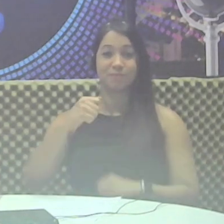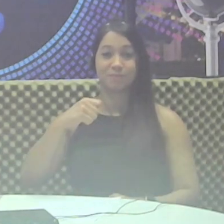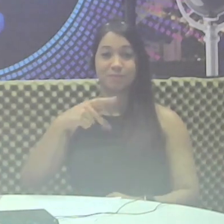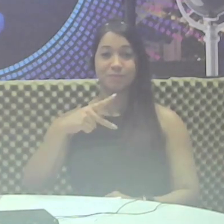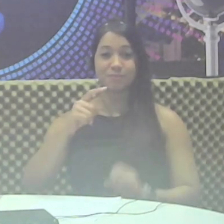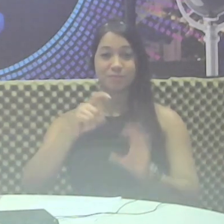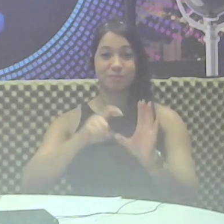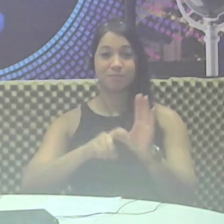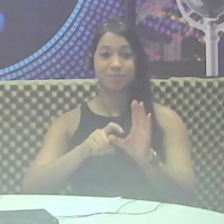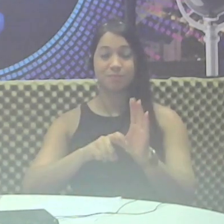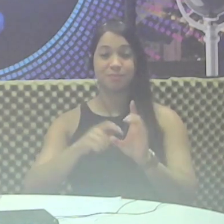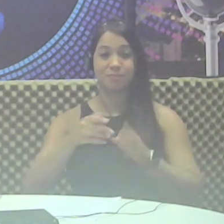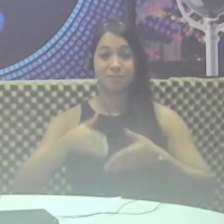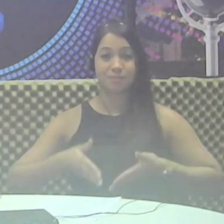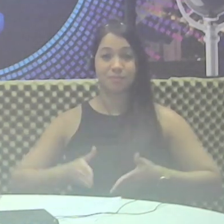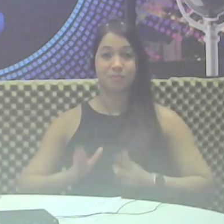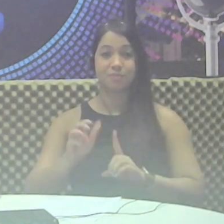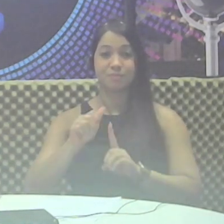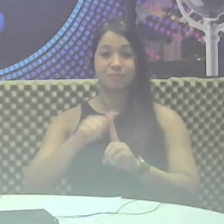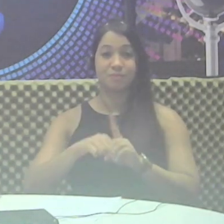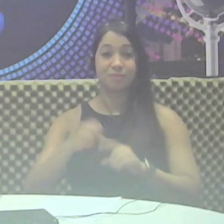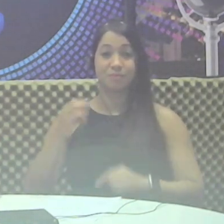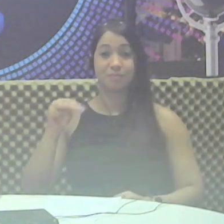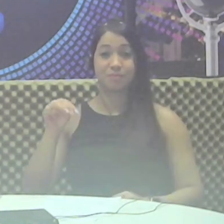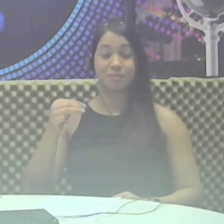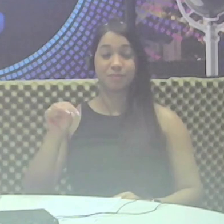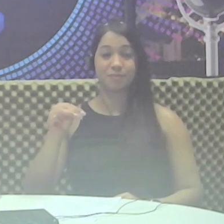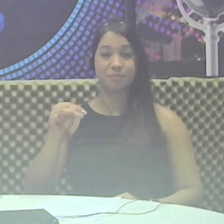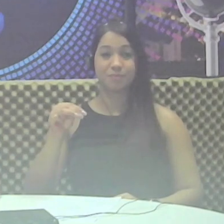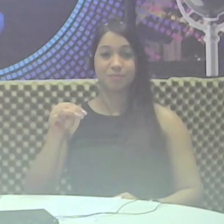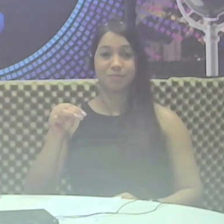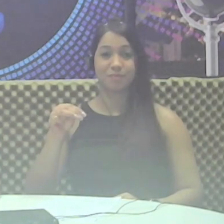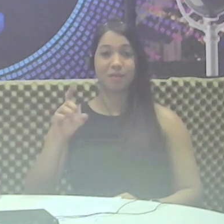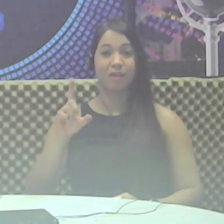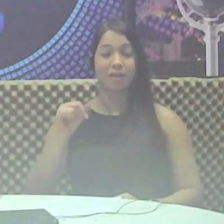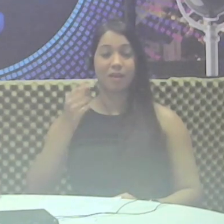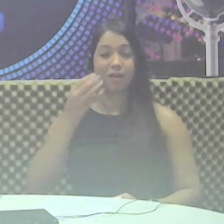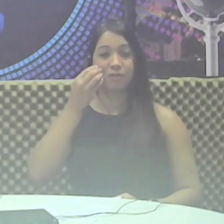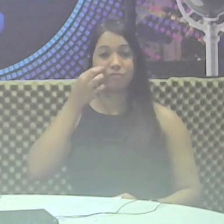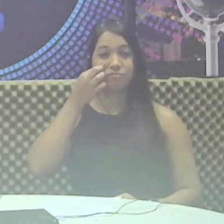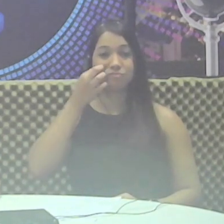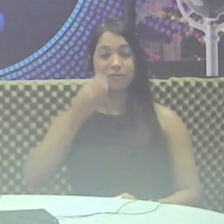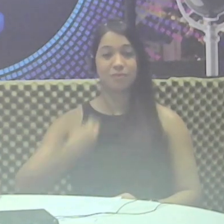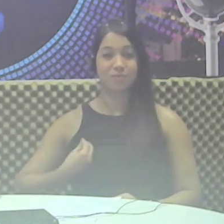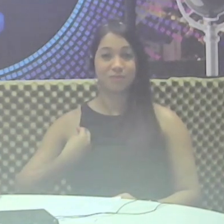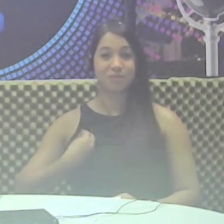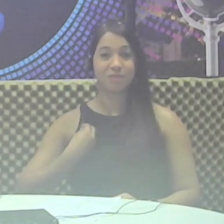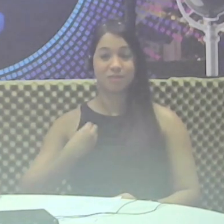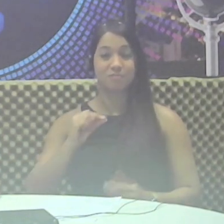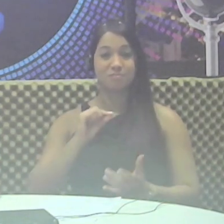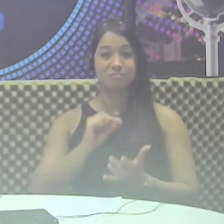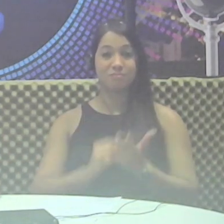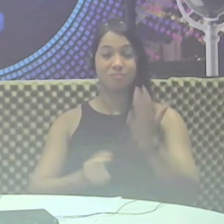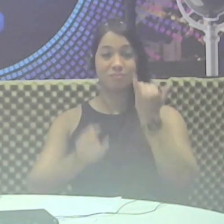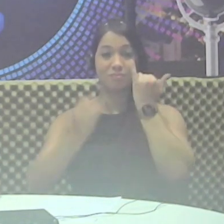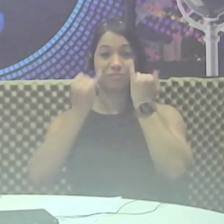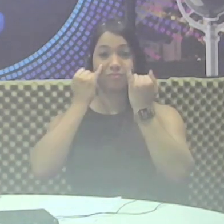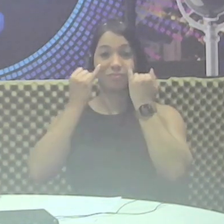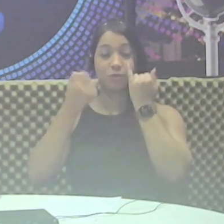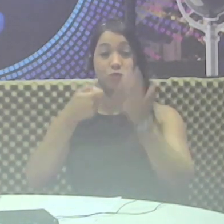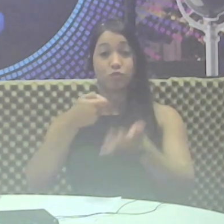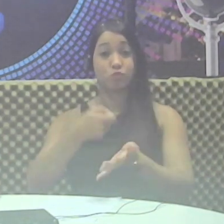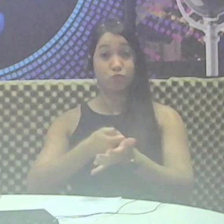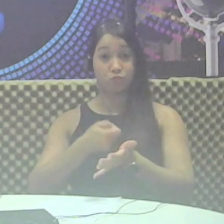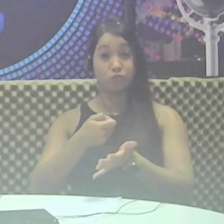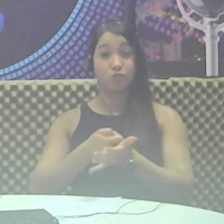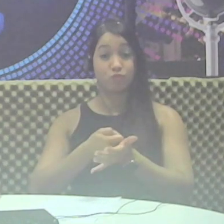e pensionistas nascidos no mês de março. Também chamada de prova de vida, a atualização de dados é obrigatória.